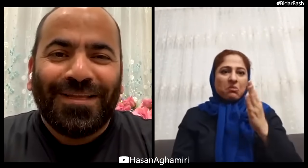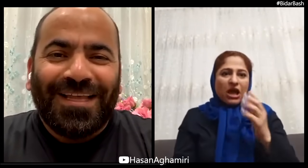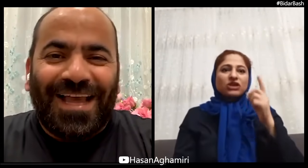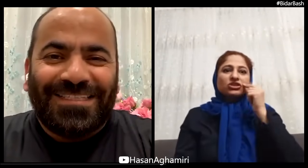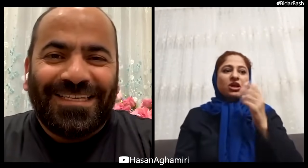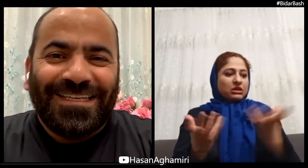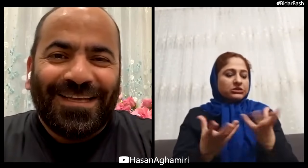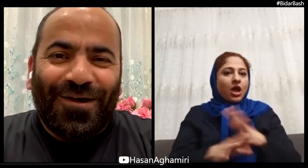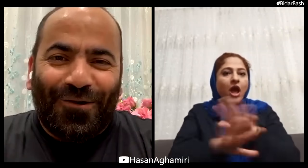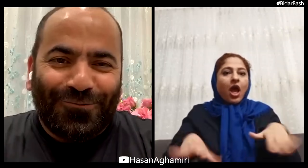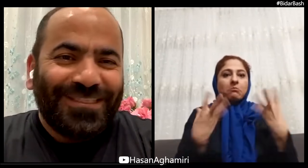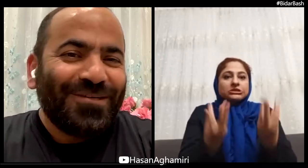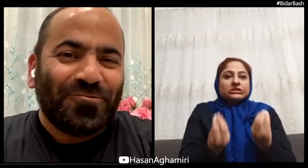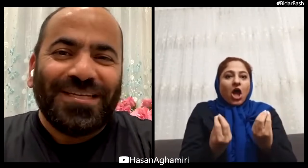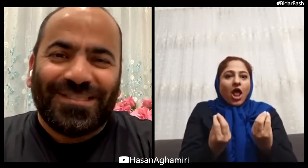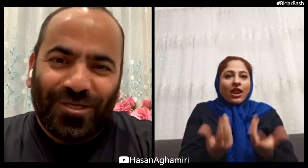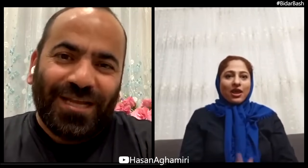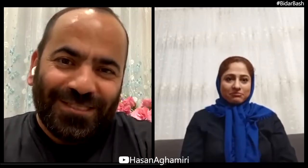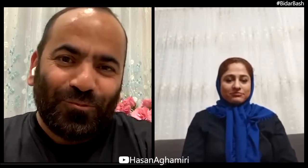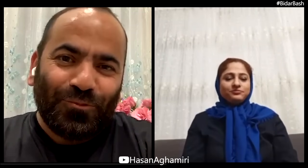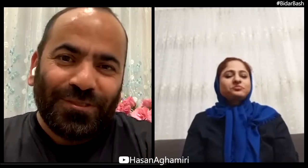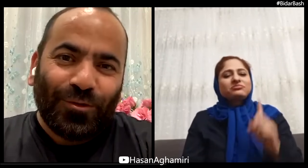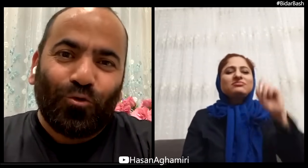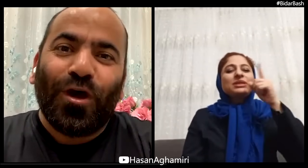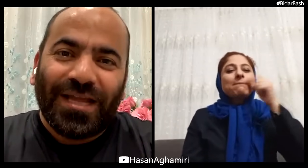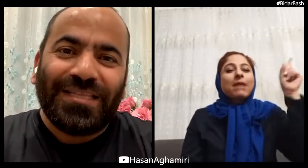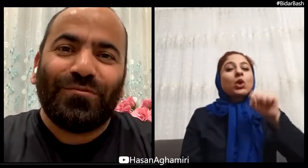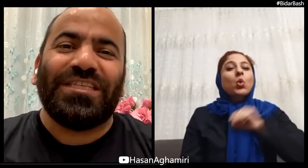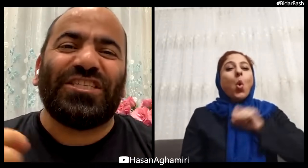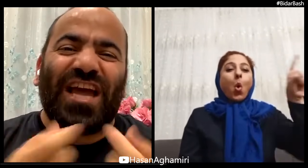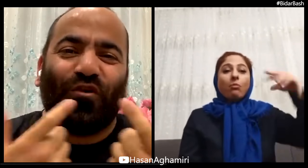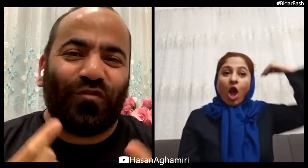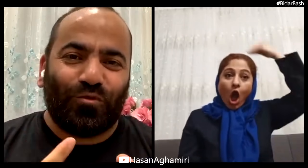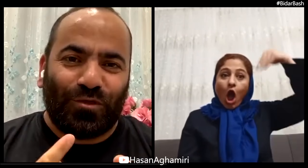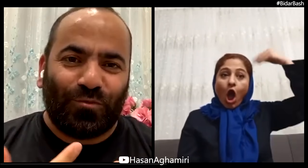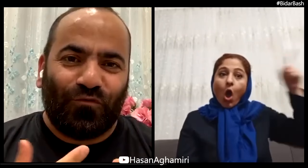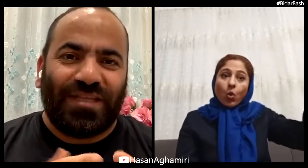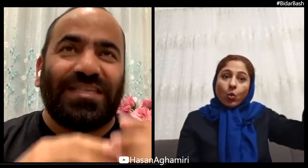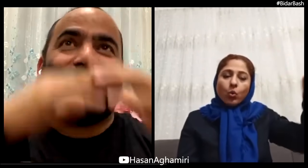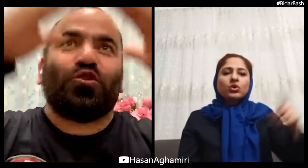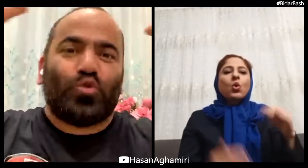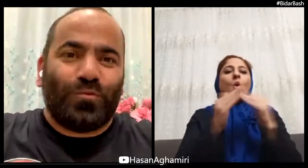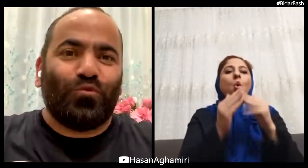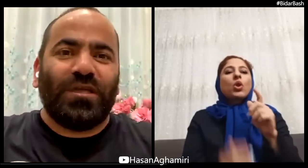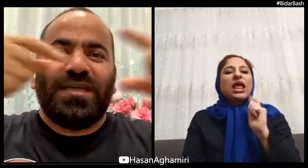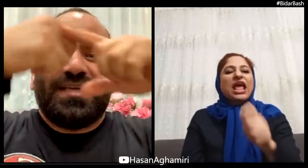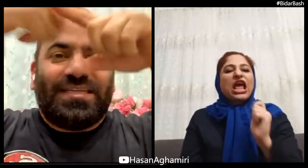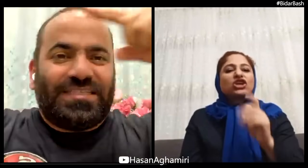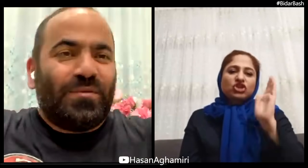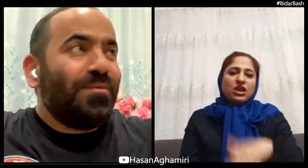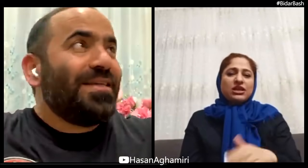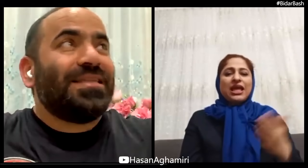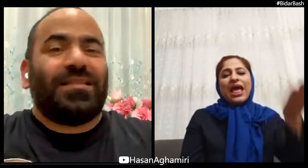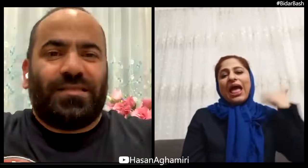قوم از یه آخونده خونه اجاره کرده بود، خونه های قدیم تیر کلافی بود بهش میگفتن، سقف چوبی بود،